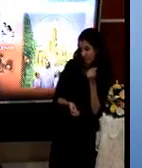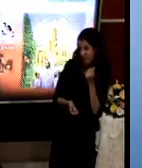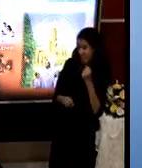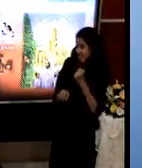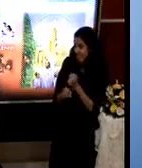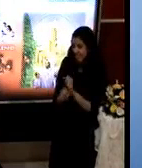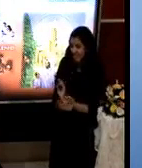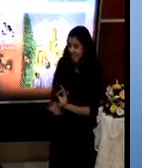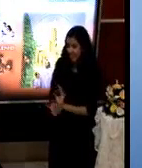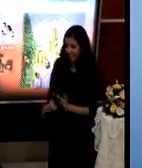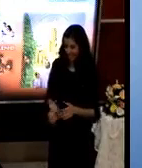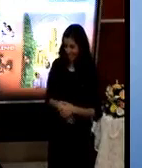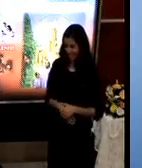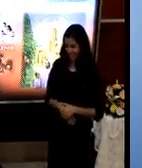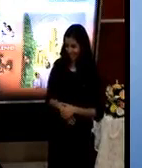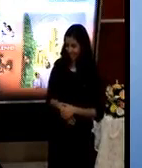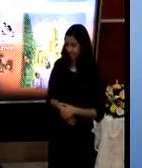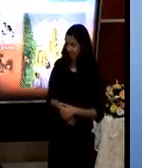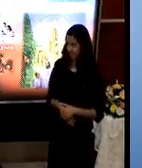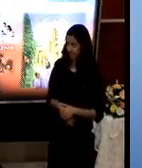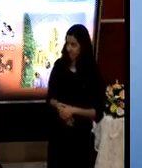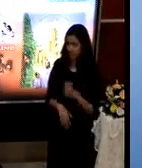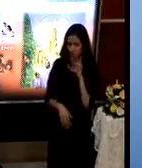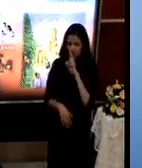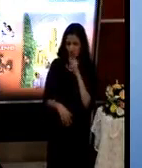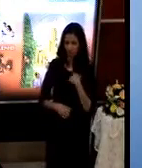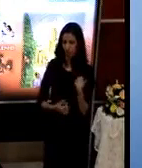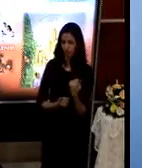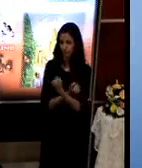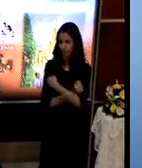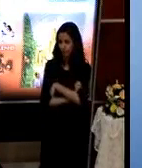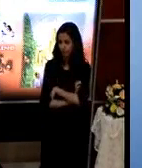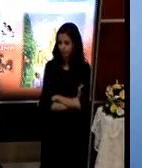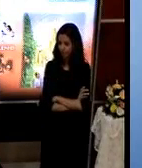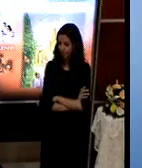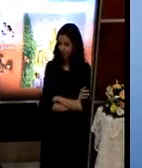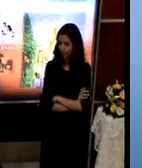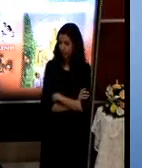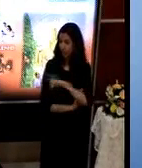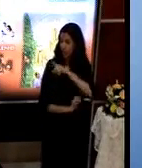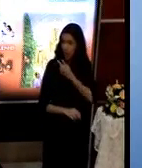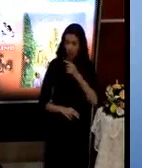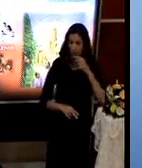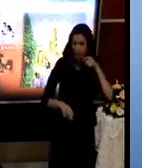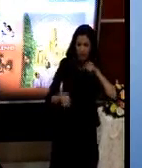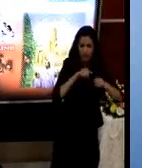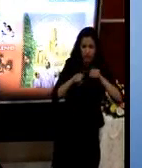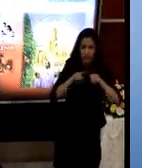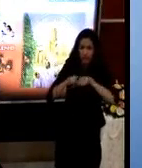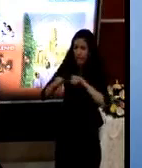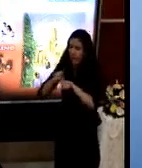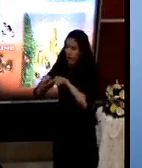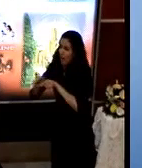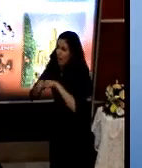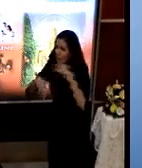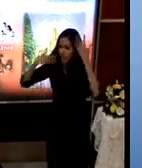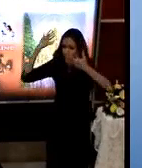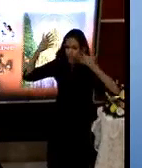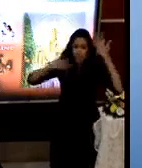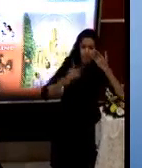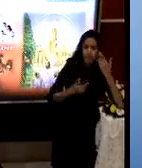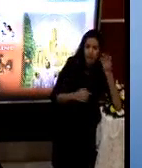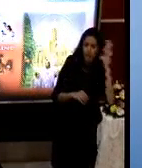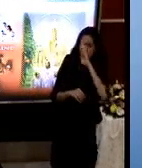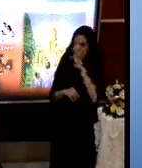casa. Yo veo ahí una mujer con los brazos cruzados. Las otras mujeres están desesperadas para ver qué van a dar de comer al